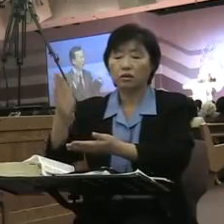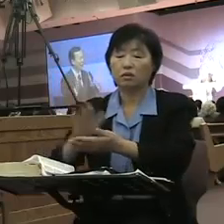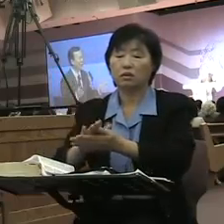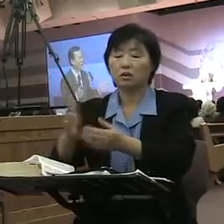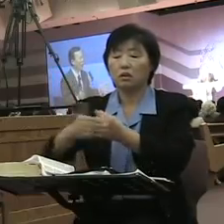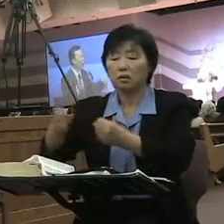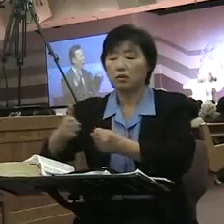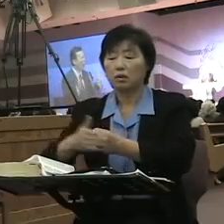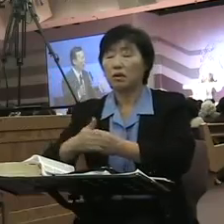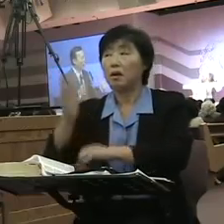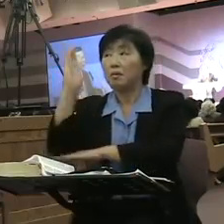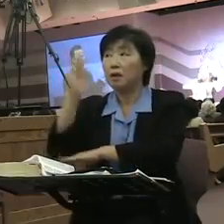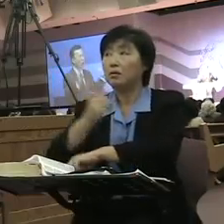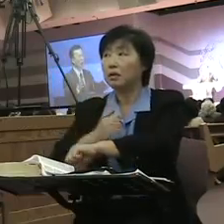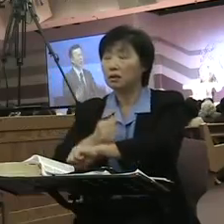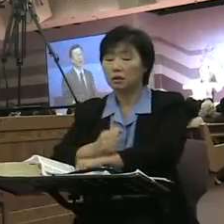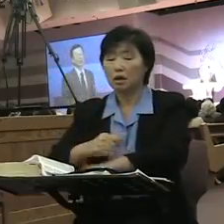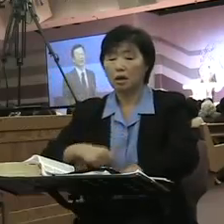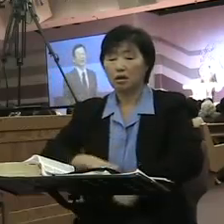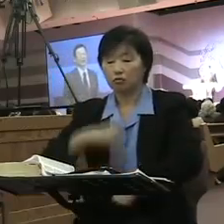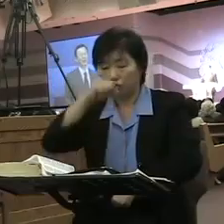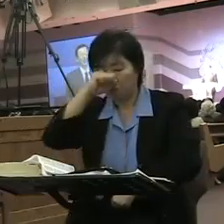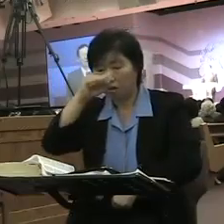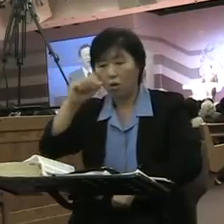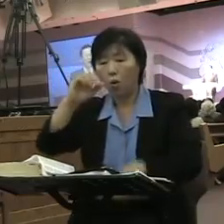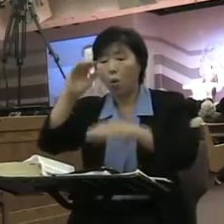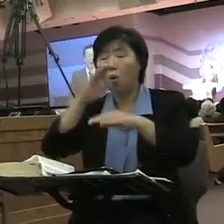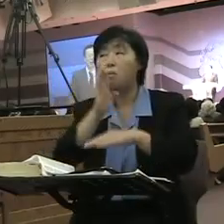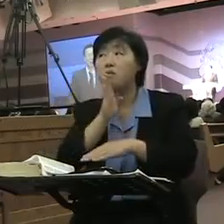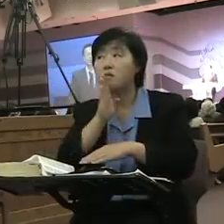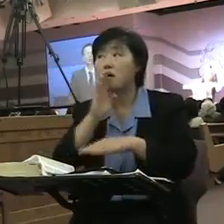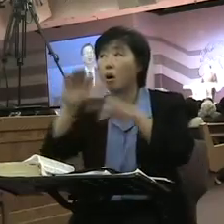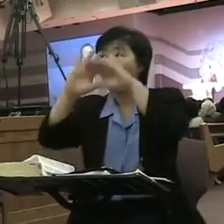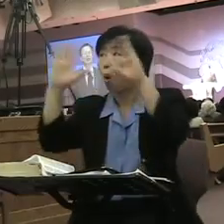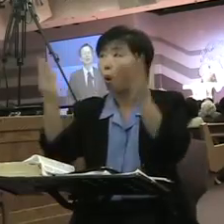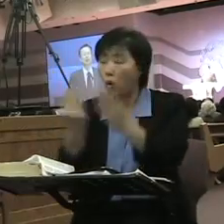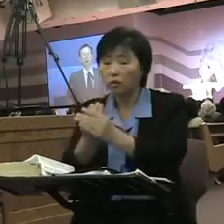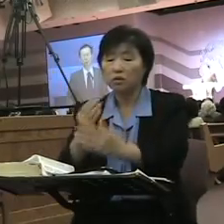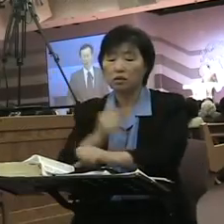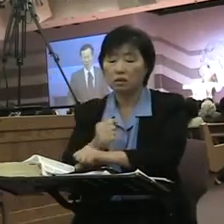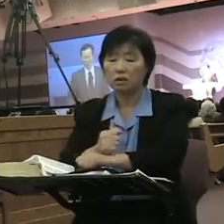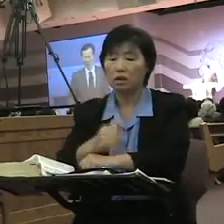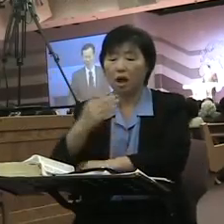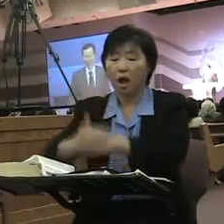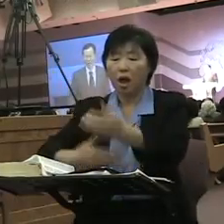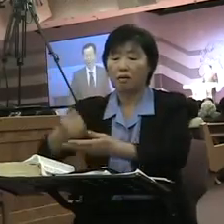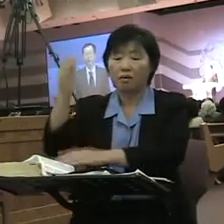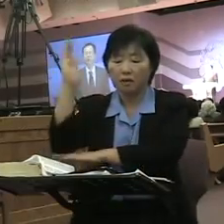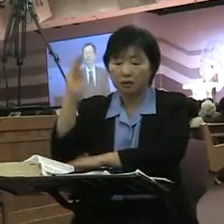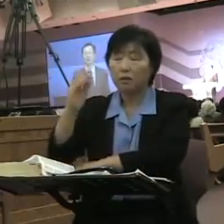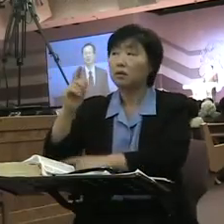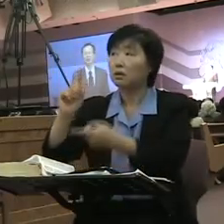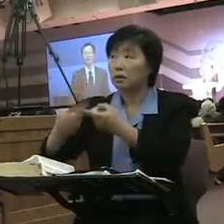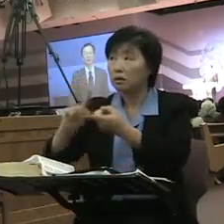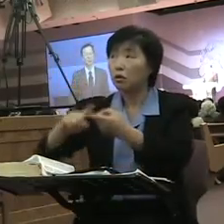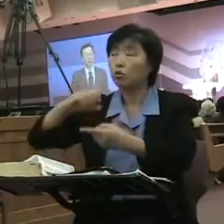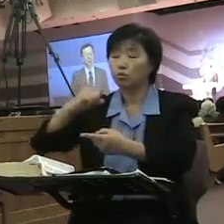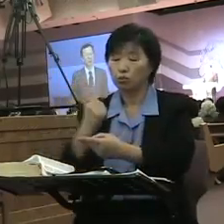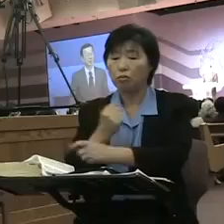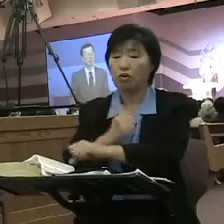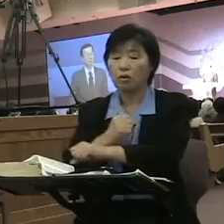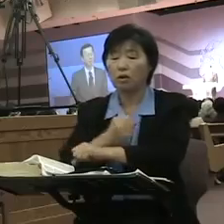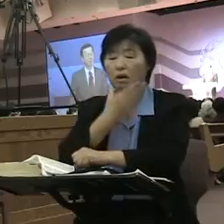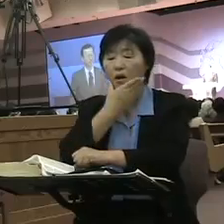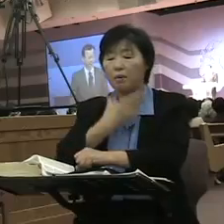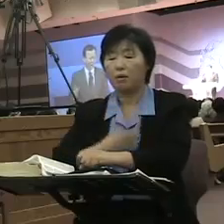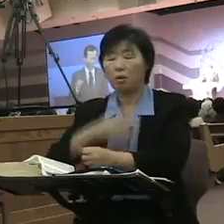것은 다 선하시고 옳고 온전하시다. 그리하여 하나님의 말씀을 그대로 순복하였던 아브라함을 볼 수가